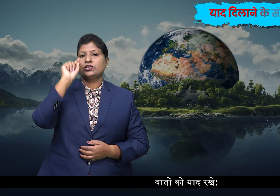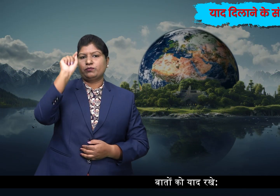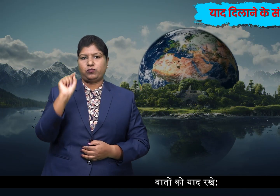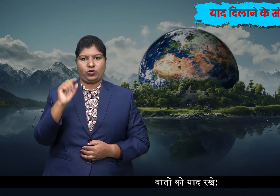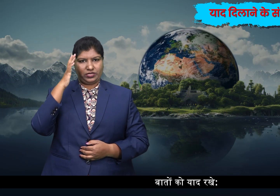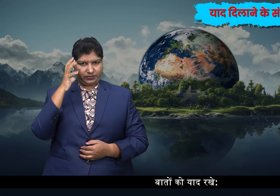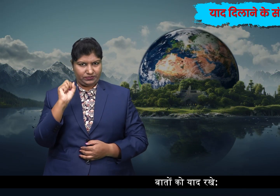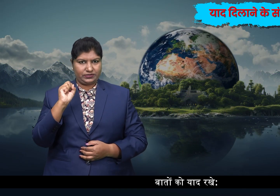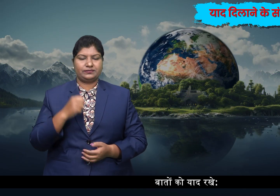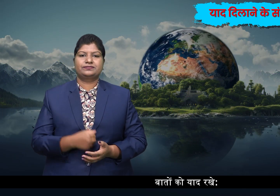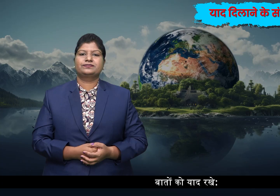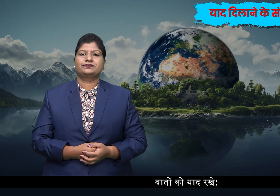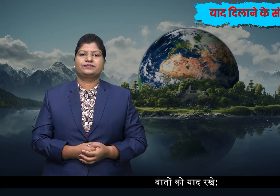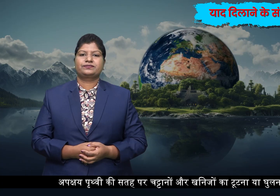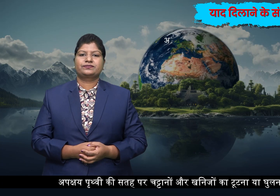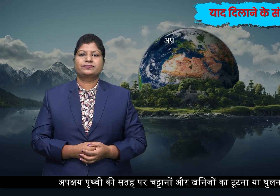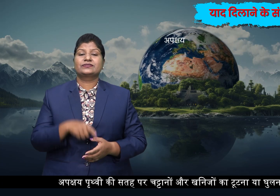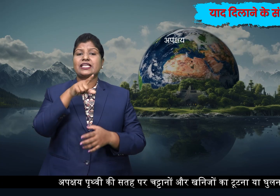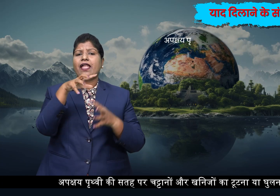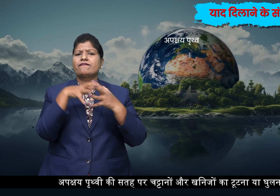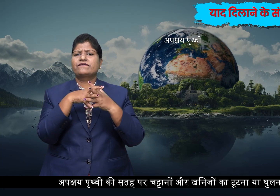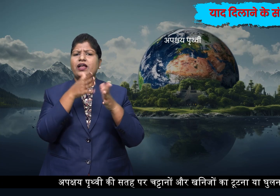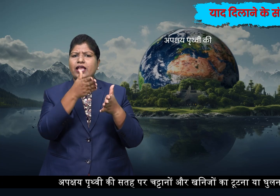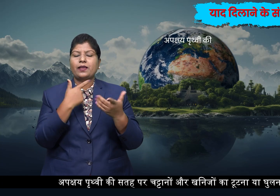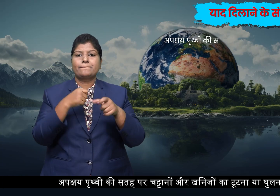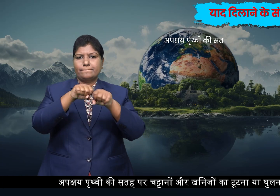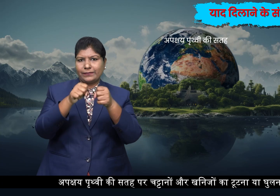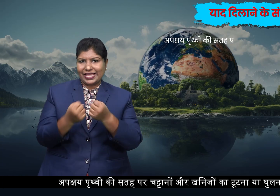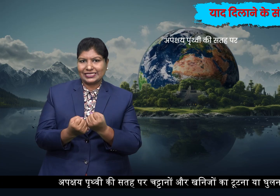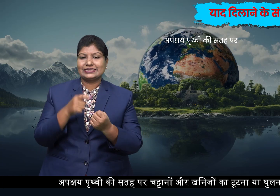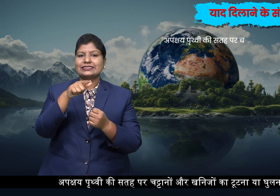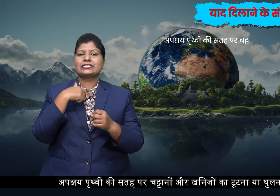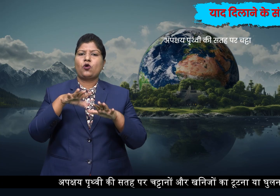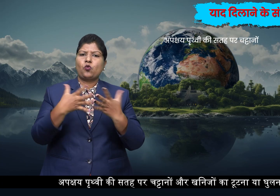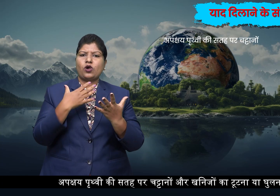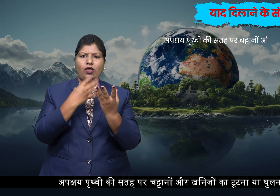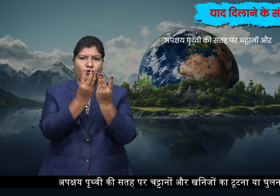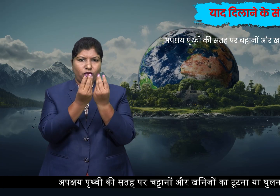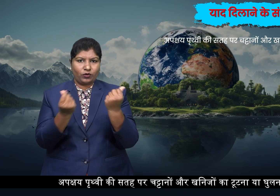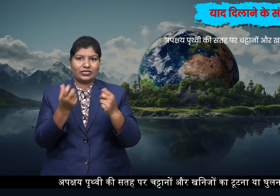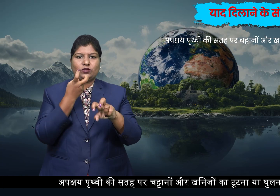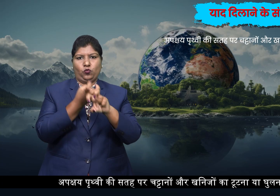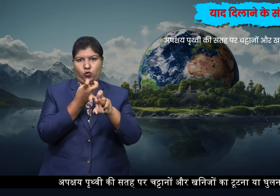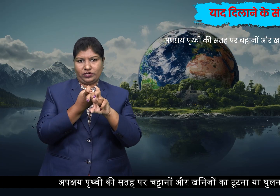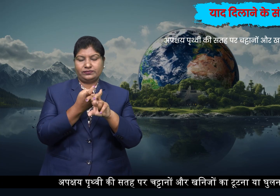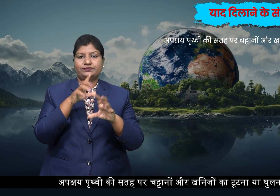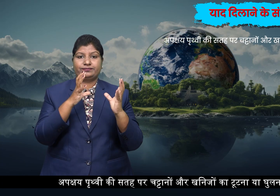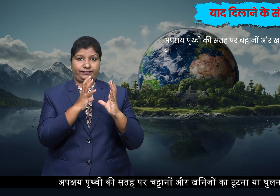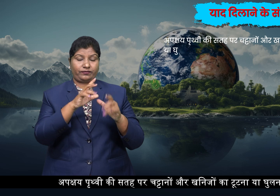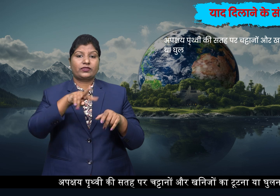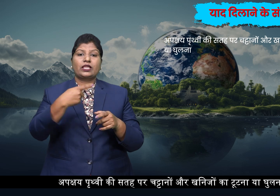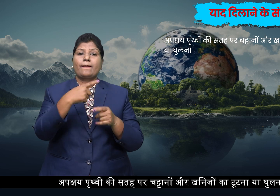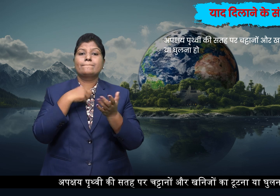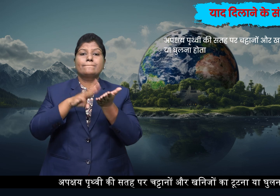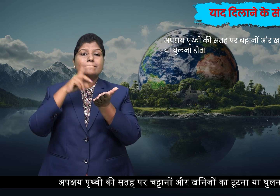बातों को याद रखें। अपक्षय पृथ्वी की सतह पर चट्टानों और खनिजों का टूटना या